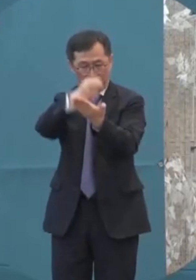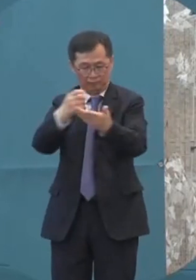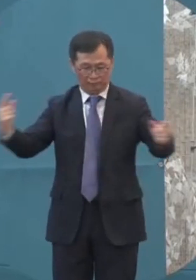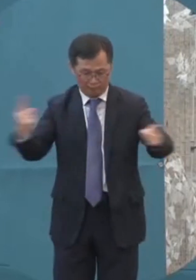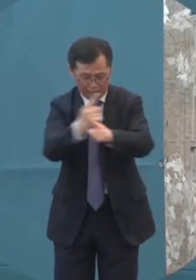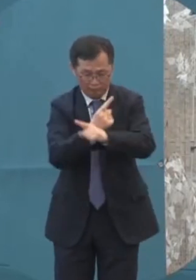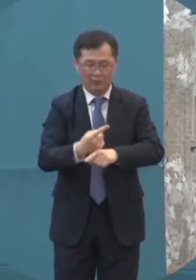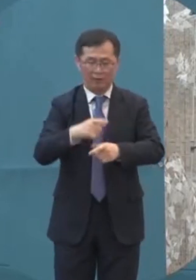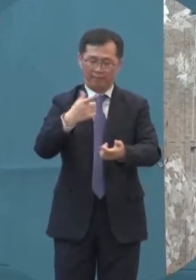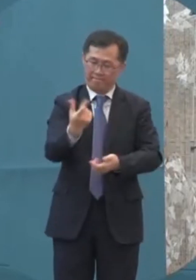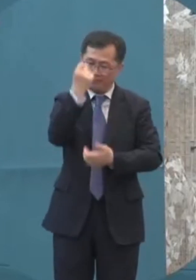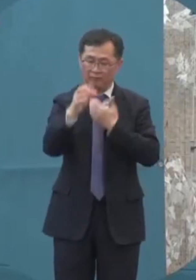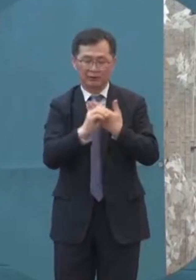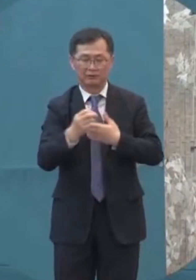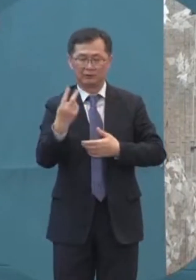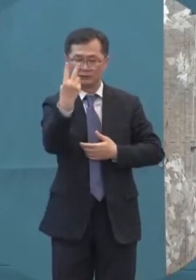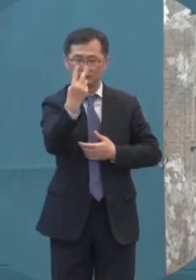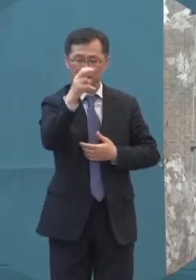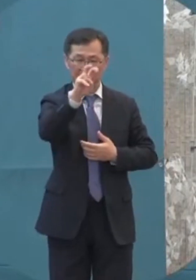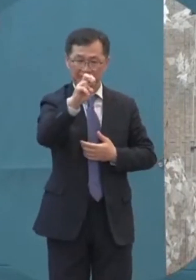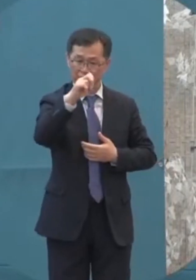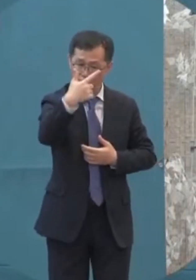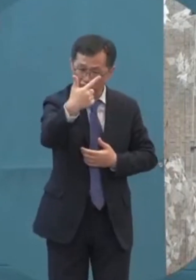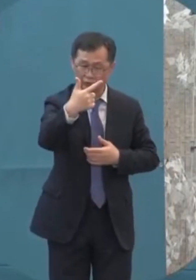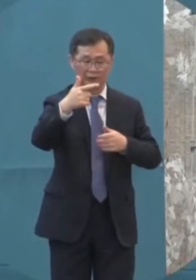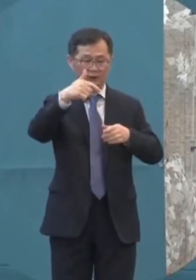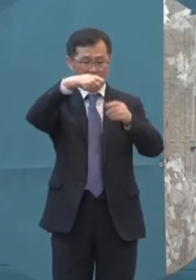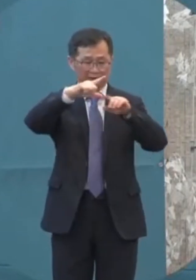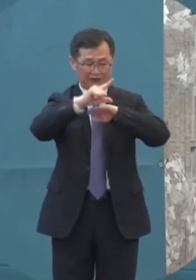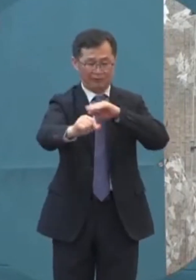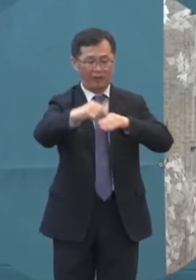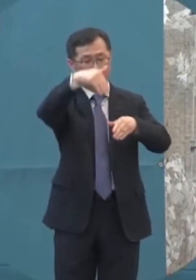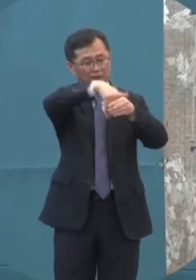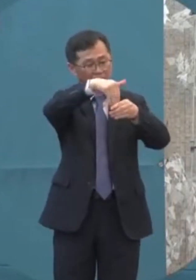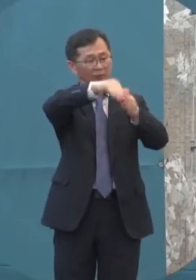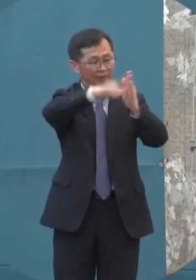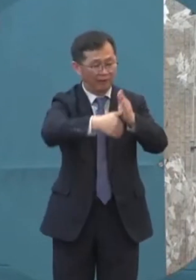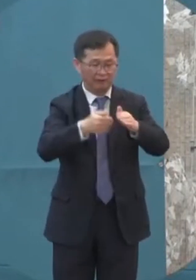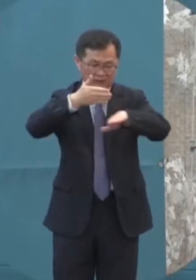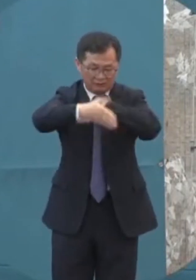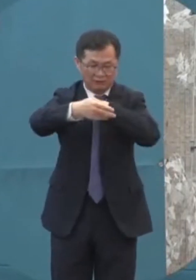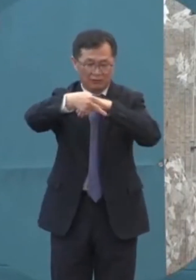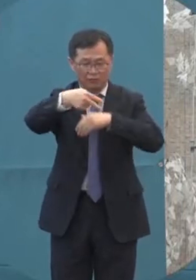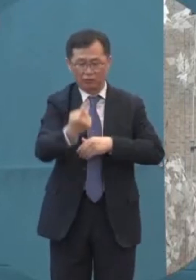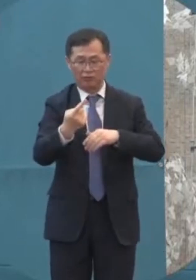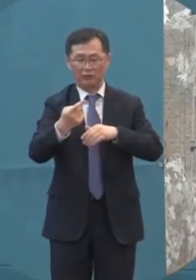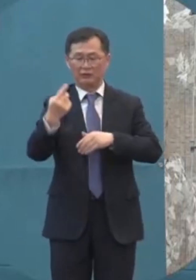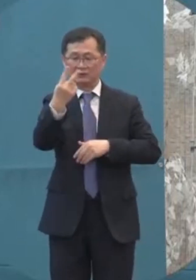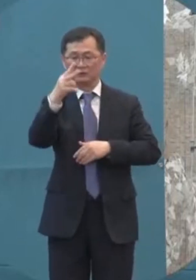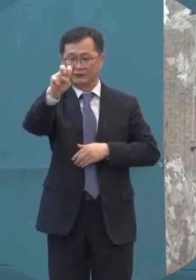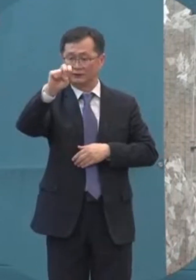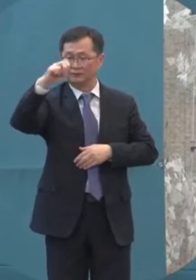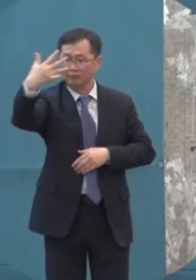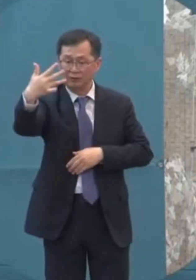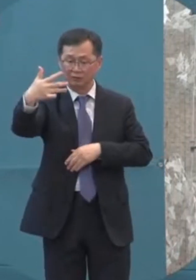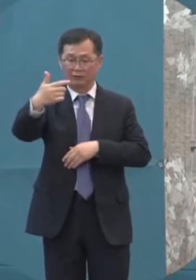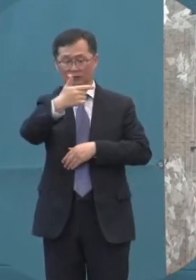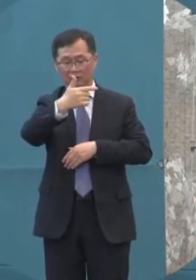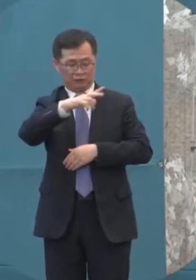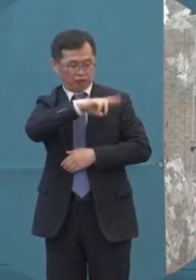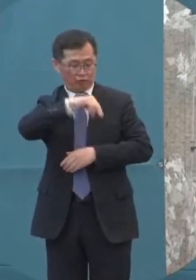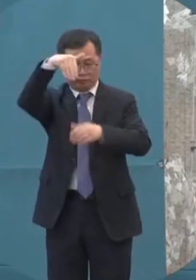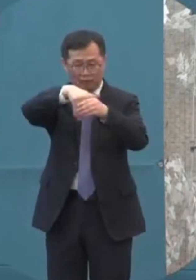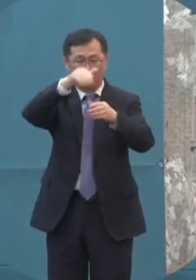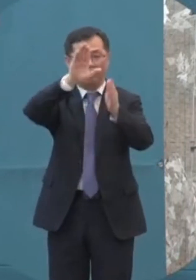빠르면 2026년 지방선거 때 늦어도 2028년 총선거 때